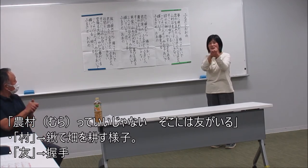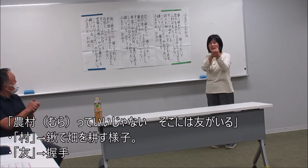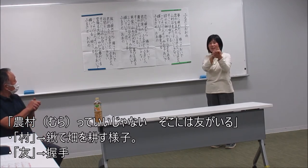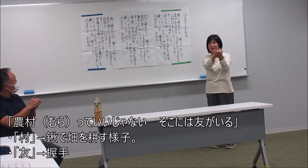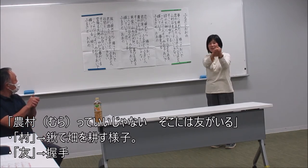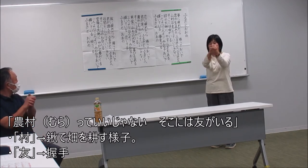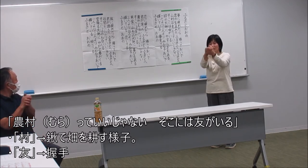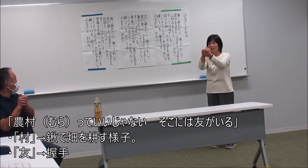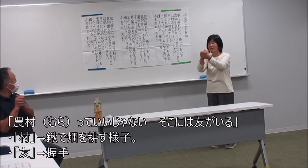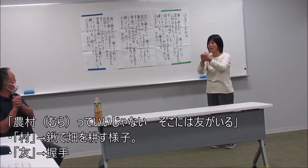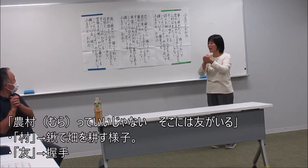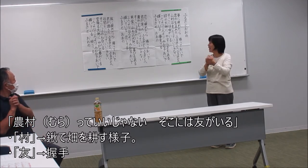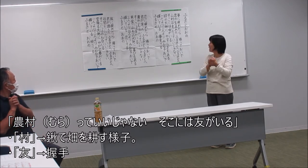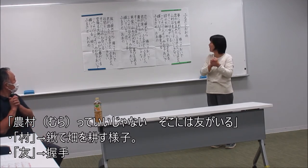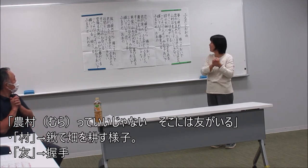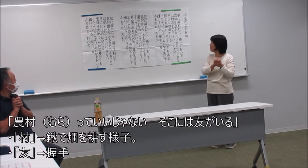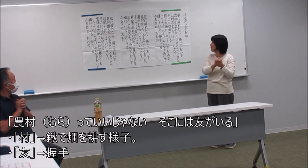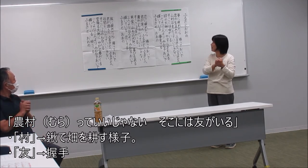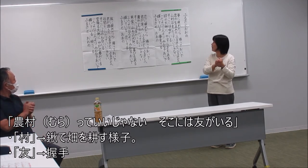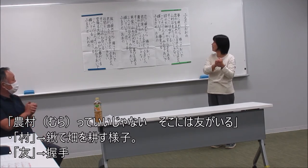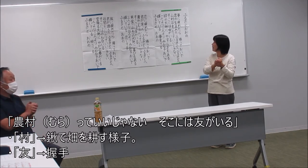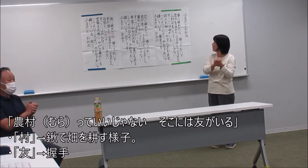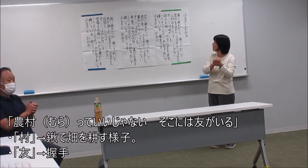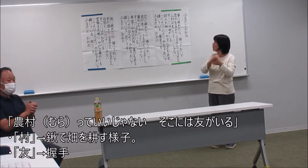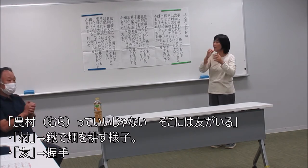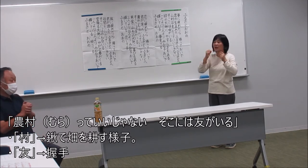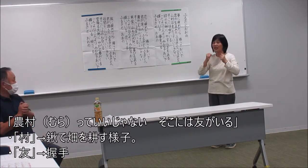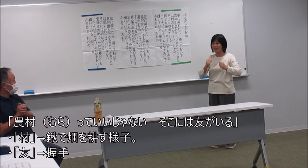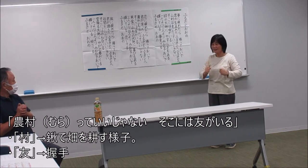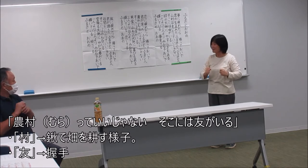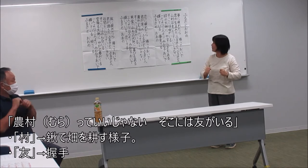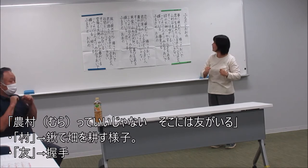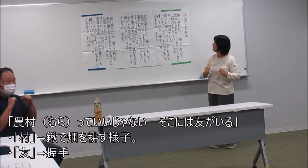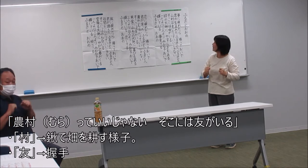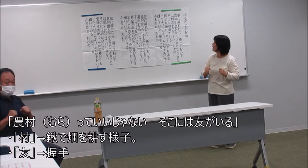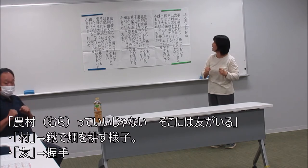友達は 友がいるいる